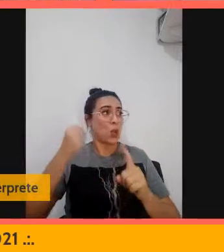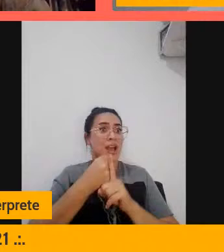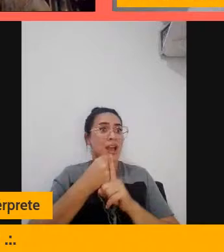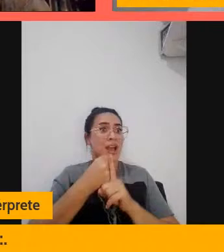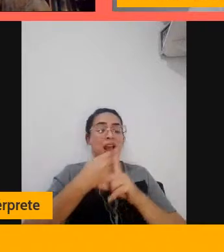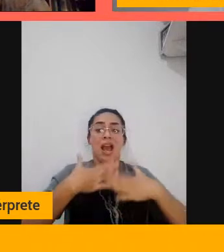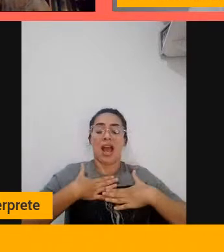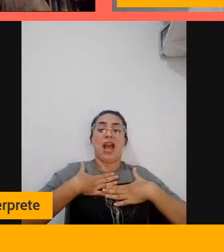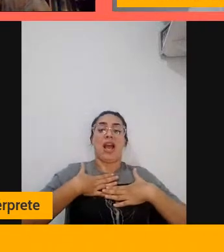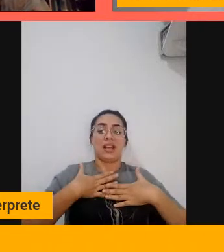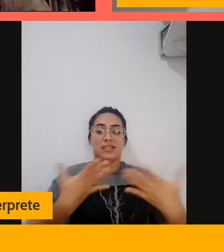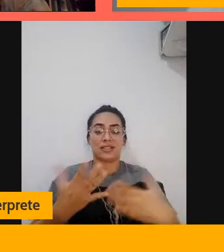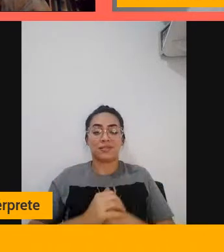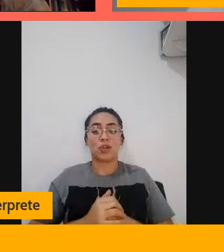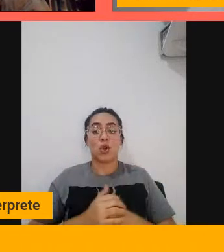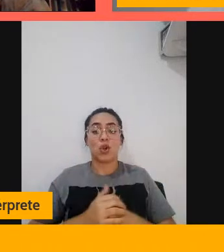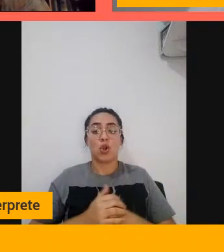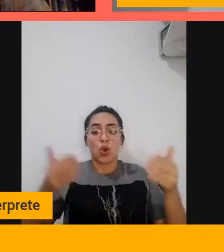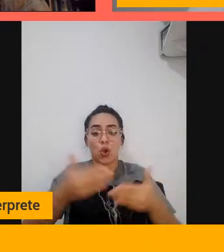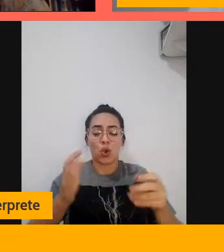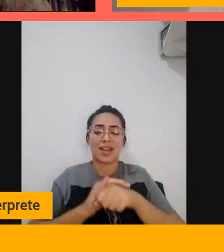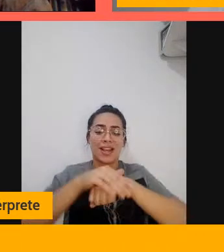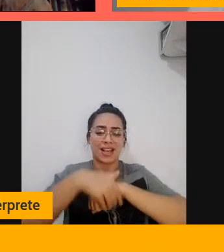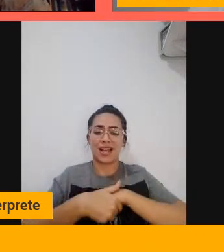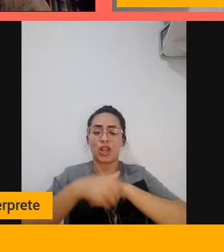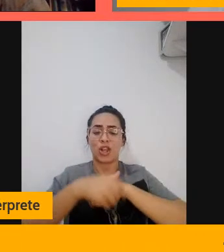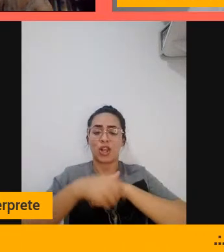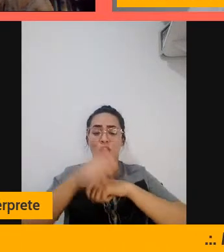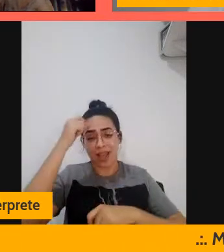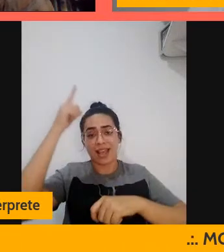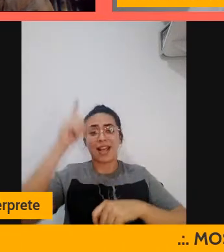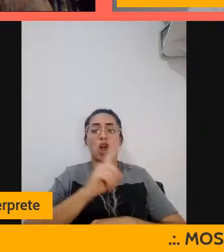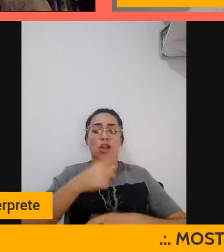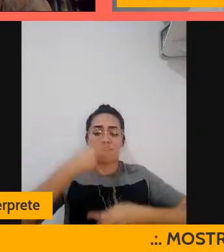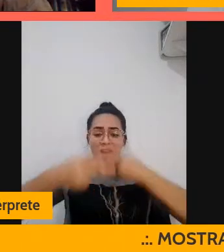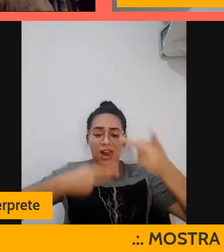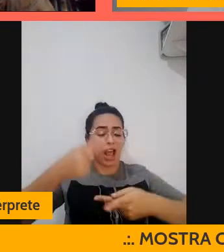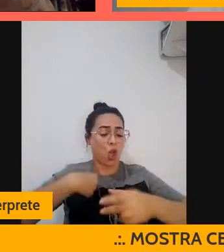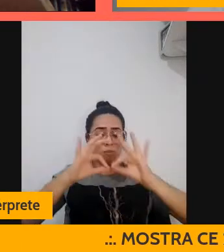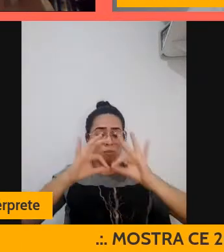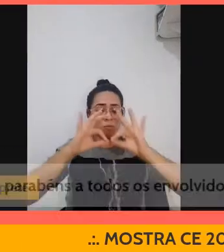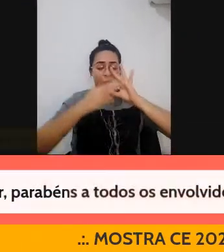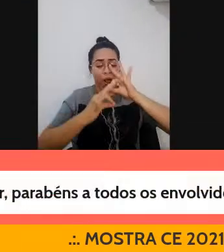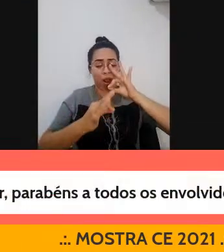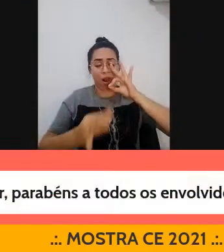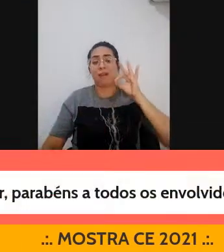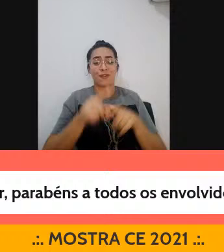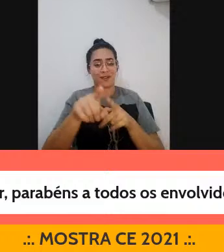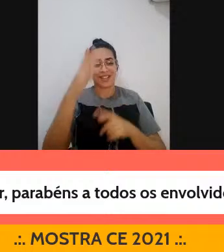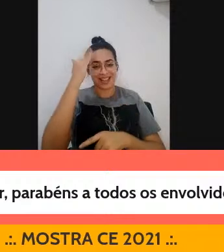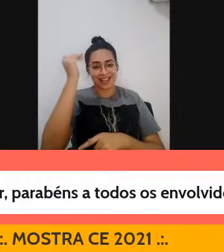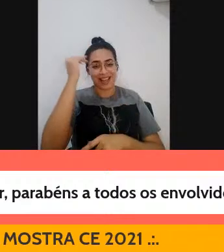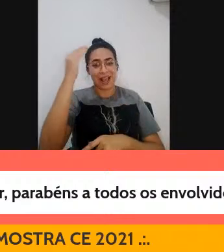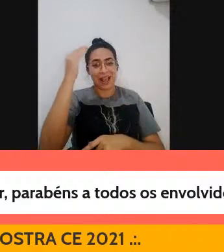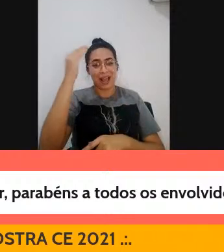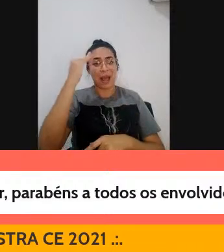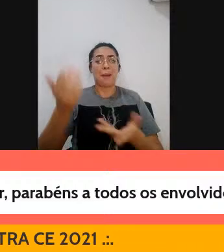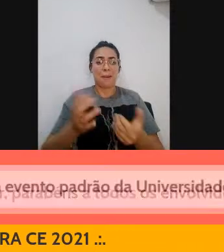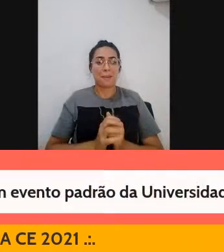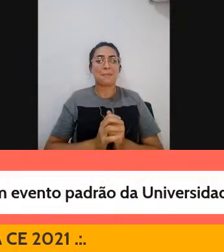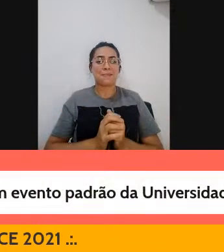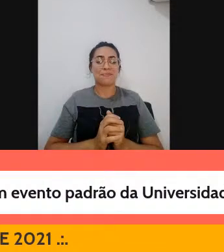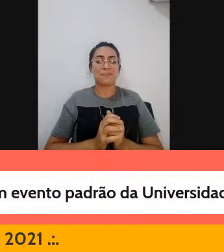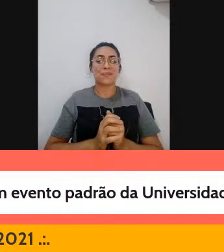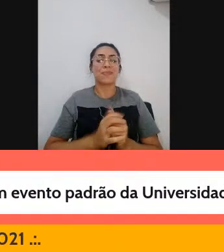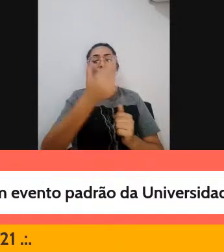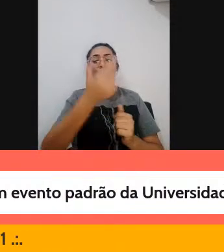a ideia hoje à noite, Rondon, não é só a gente falar, e eu falo muito, você sabe disso, né? Vou passar para você a